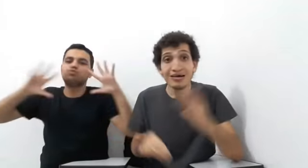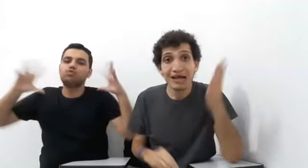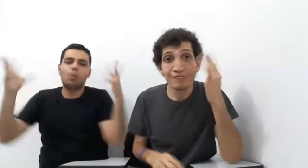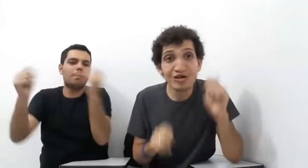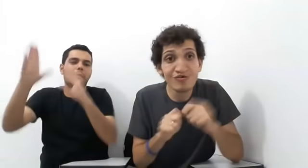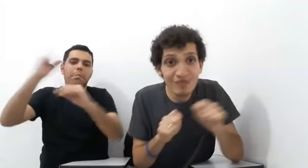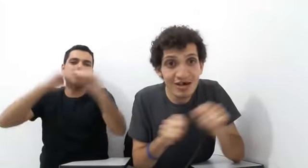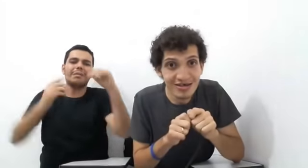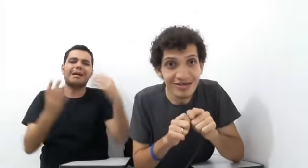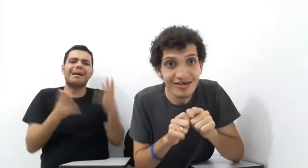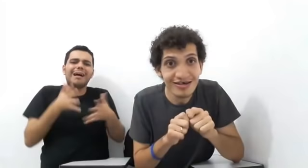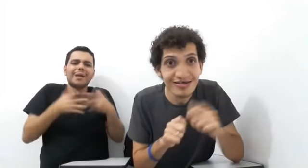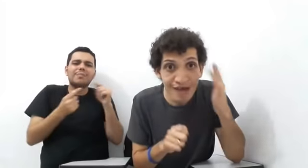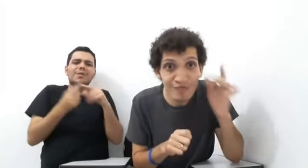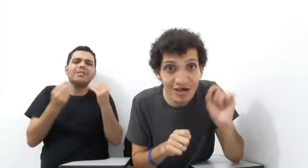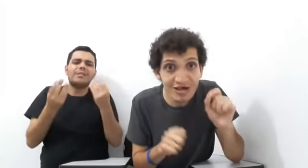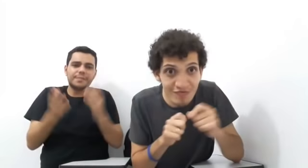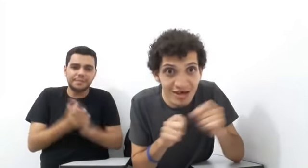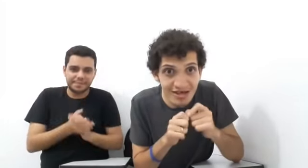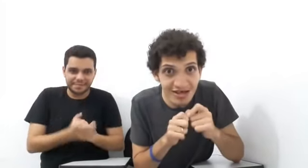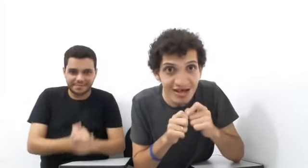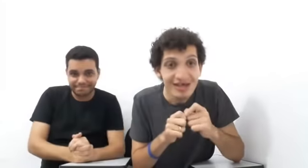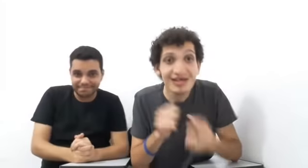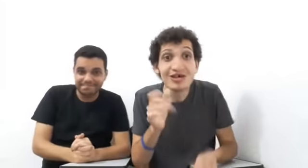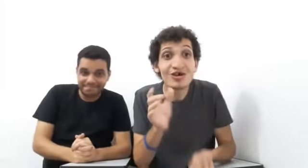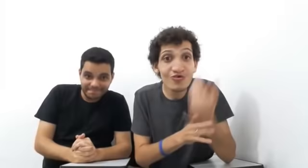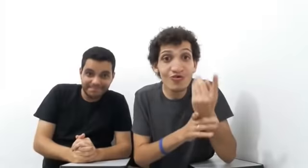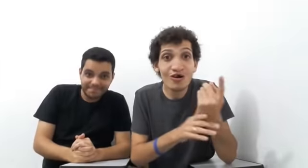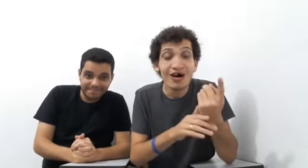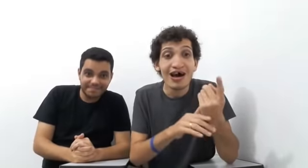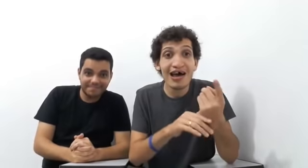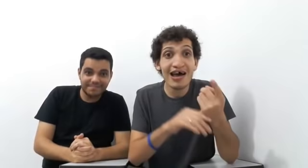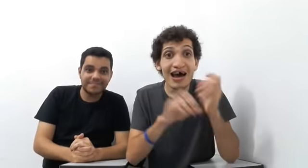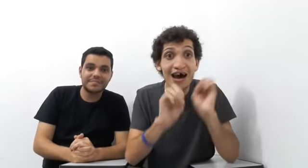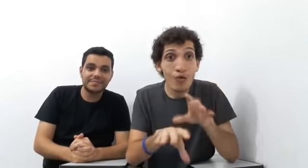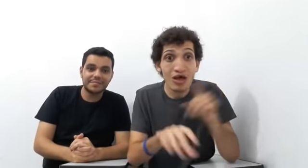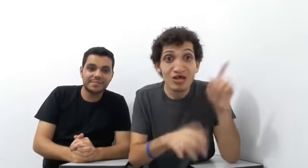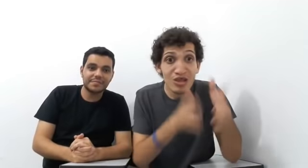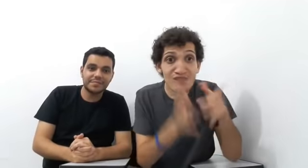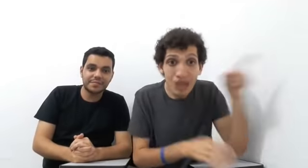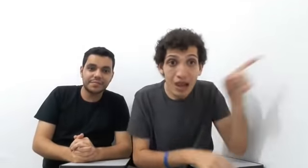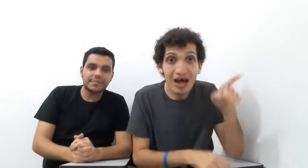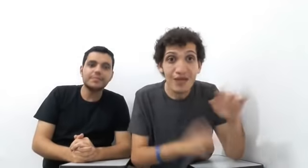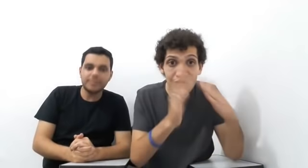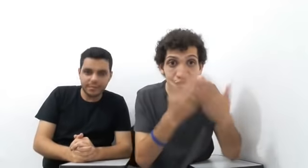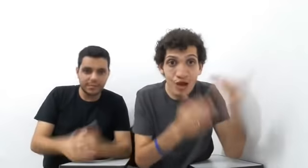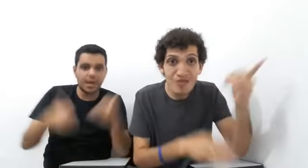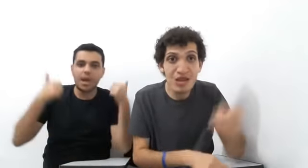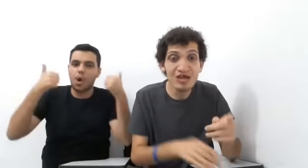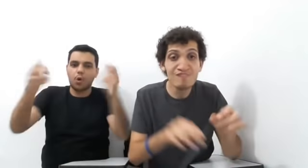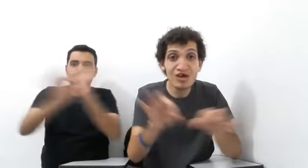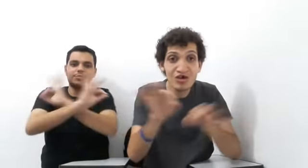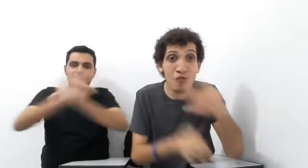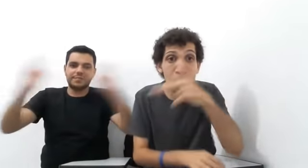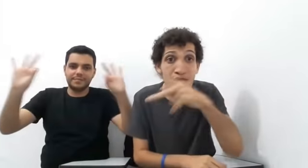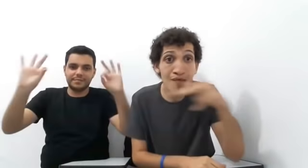Sabe a gente fez? Sabe o que a gente fez? A gente criou aula de Libras lá na escola dele, a gente mexeu no